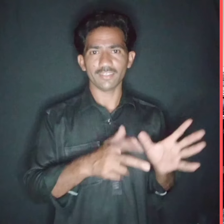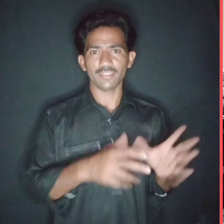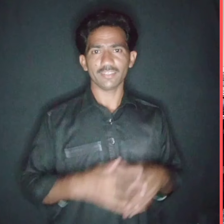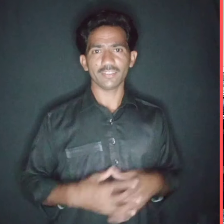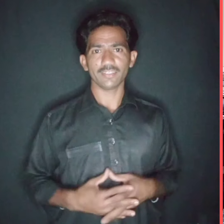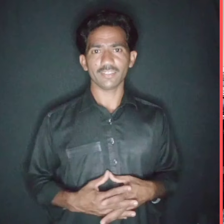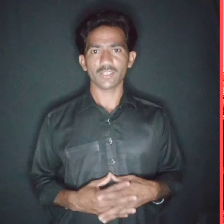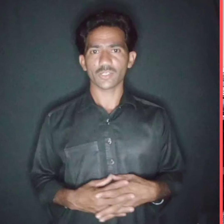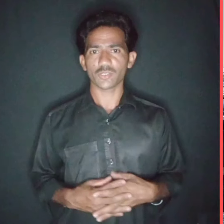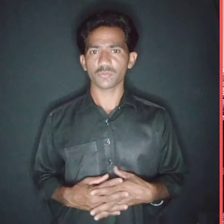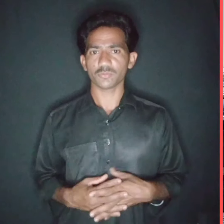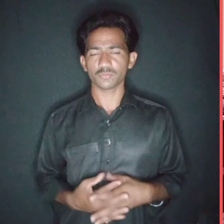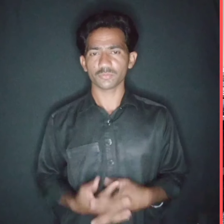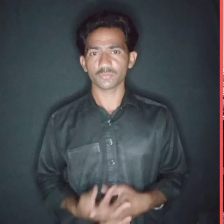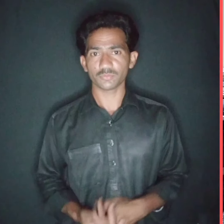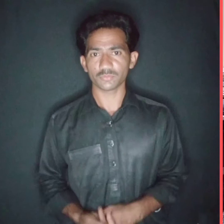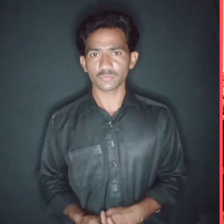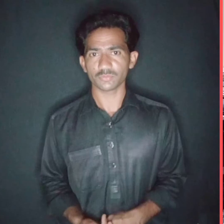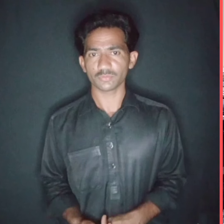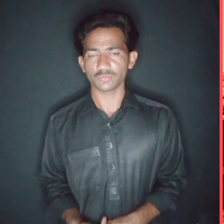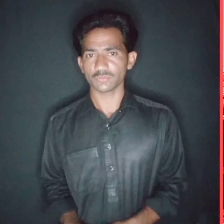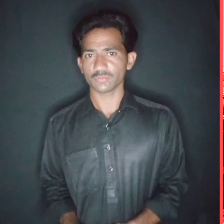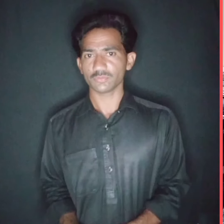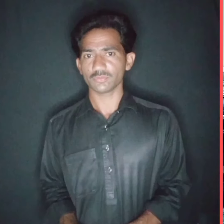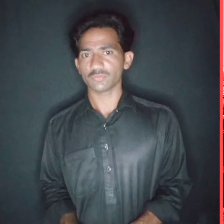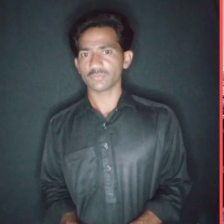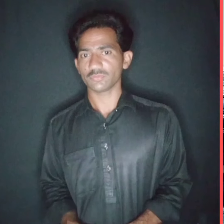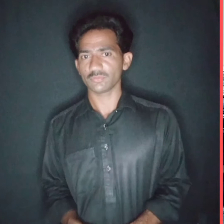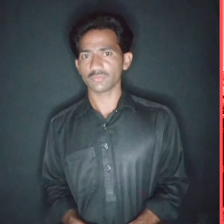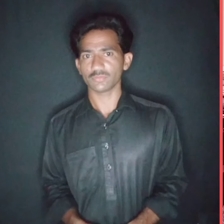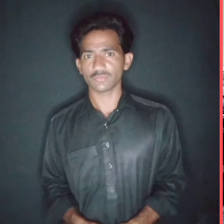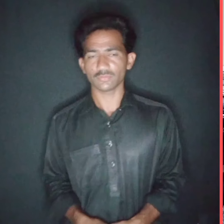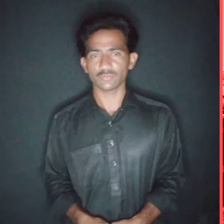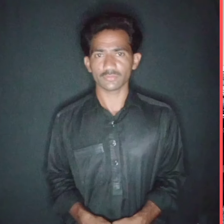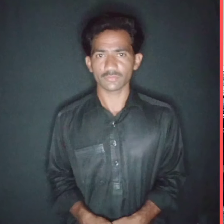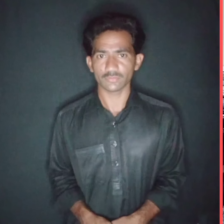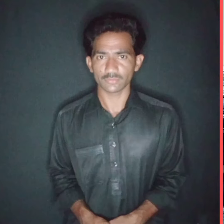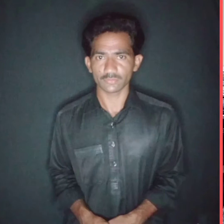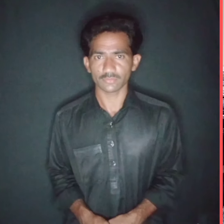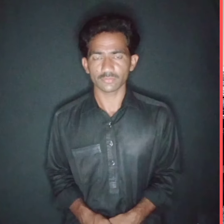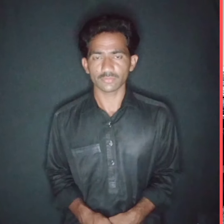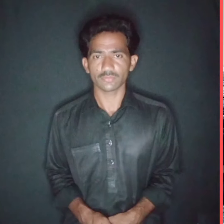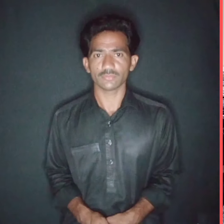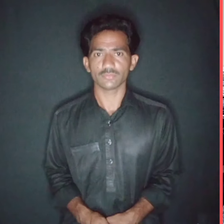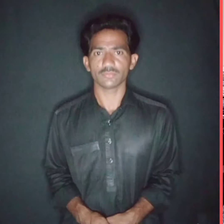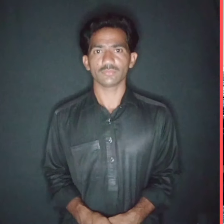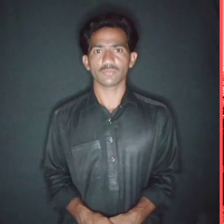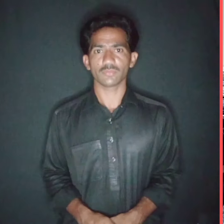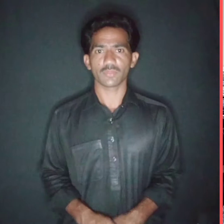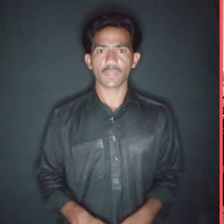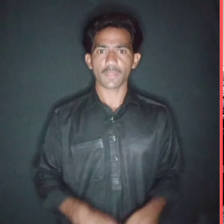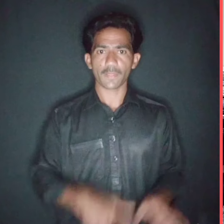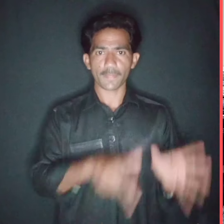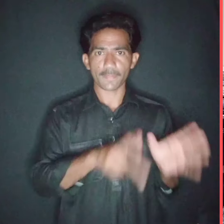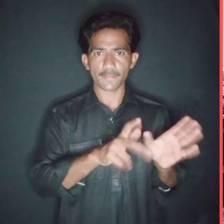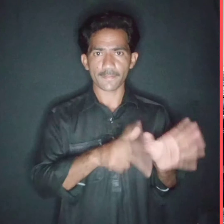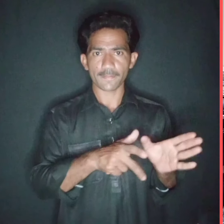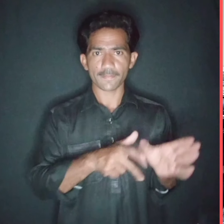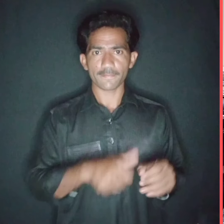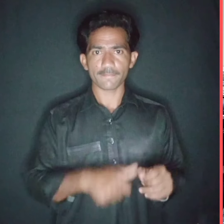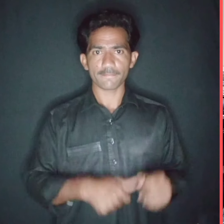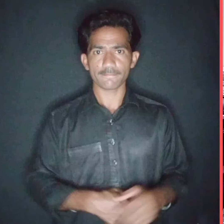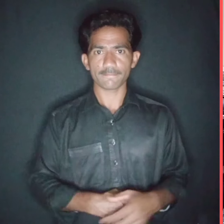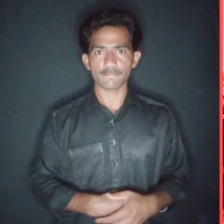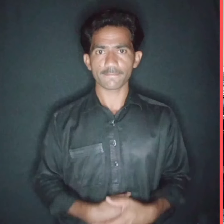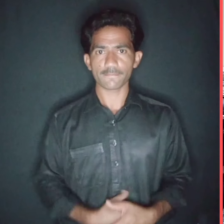वीडियोस आप लोगों के सामने आई होंगी जो कि एडिट की हुई और फेक हैं, और ये जिसने भी की हैं उसके खिलाफ मैंने FIA में कंप्लेन कर दी